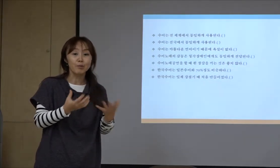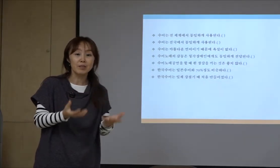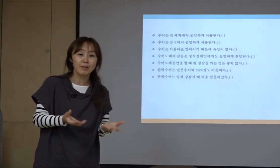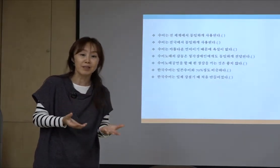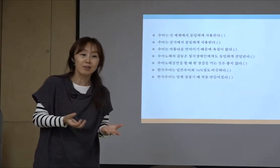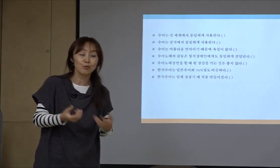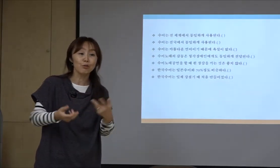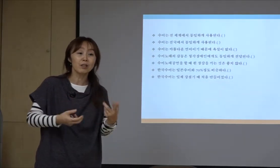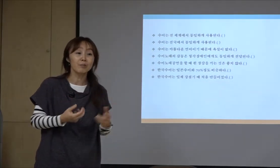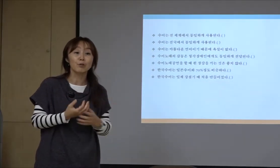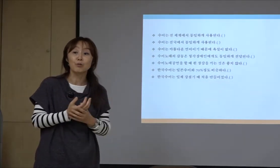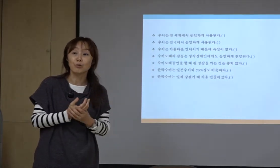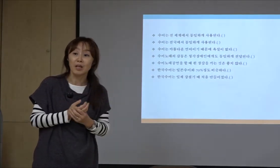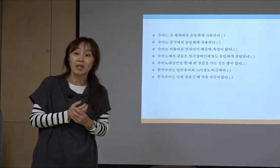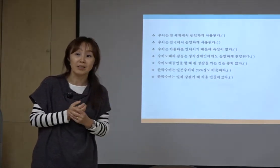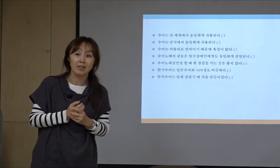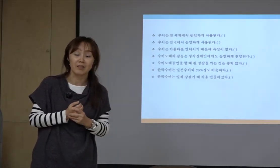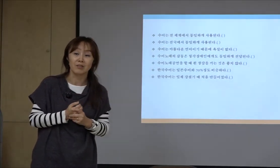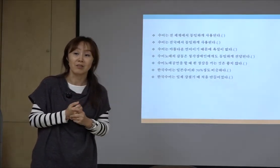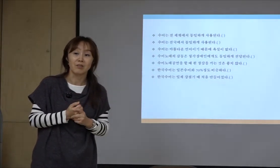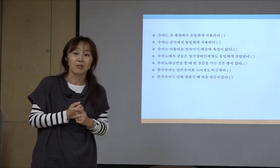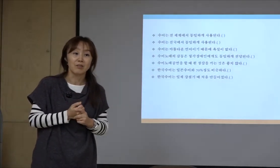일본인 만나서 수화를 하면 어느 정도 대화가 돼요.